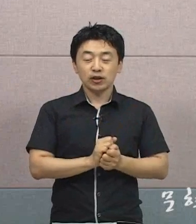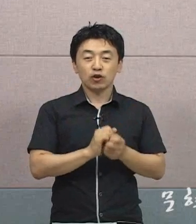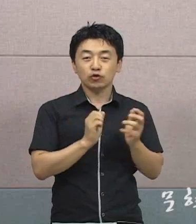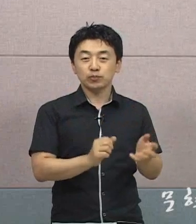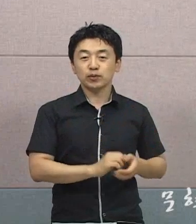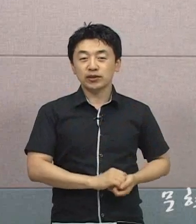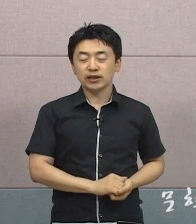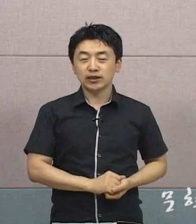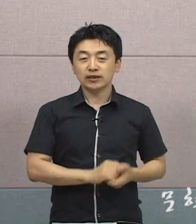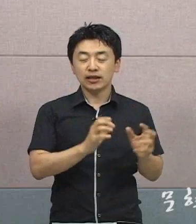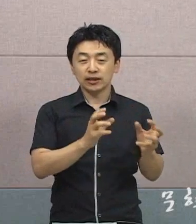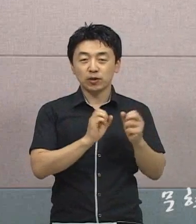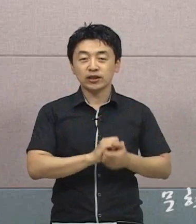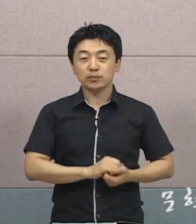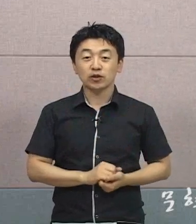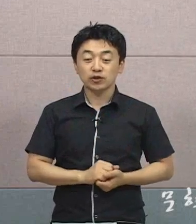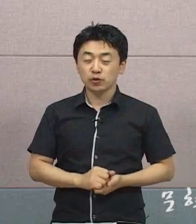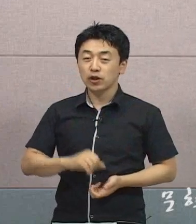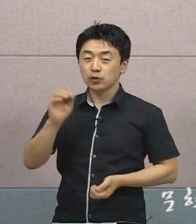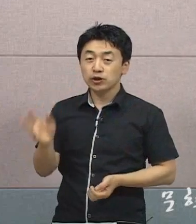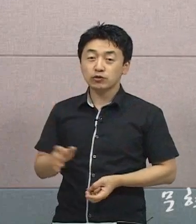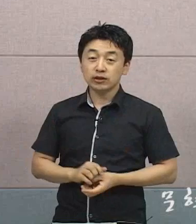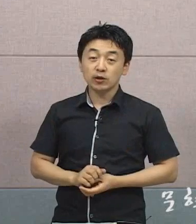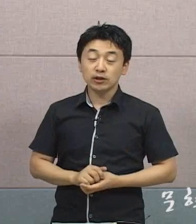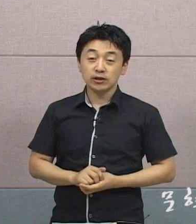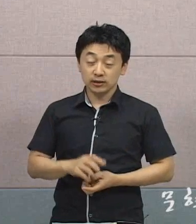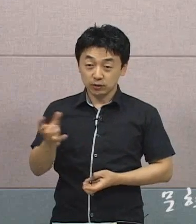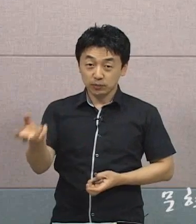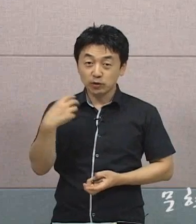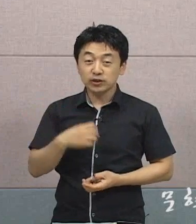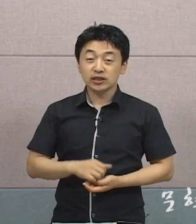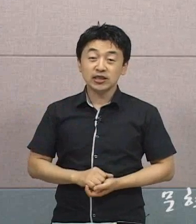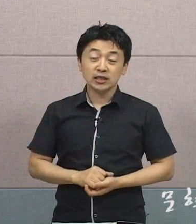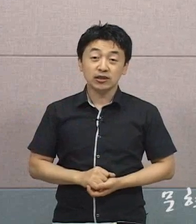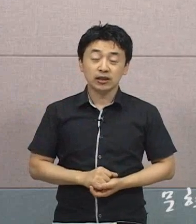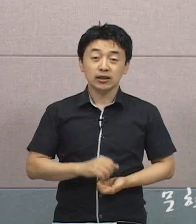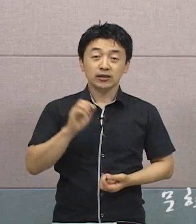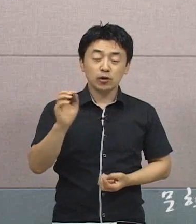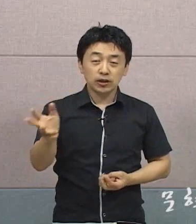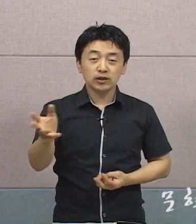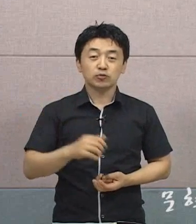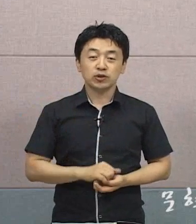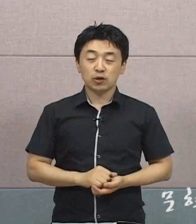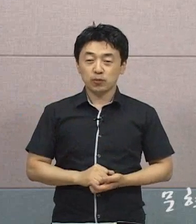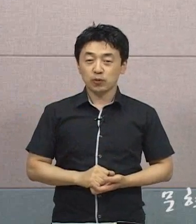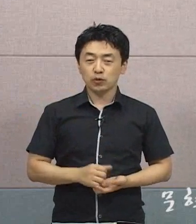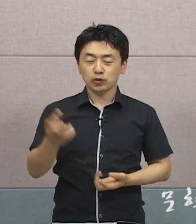거의 90% 이상을 싹 다 머리에 집어넣으시고 농식 수화를 배우시기 시작하셔야 사용하는데도 무리가 없고 농식